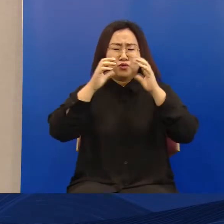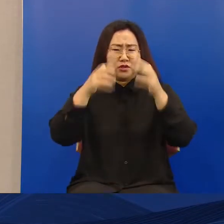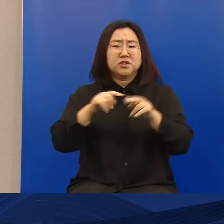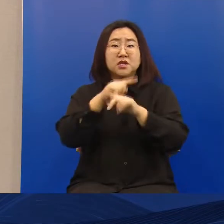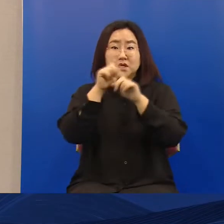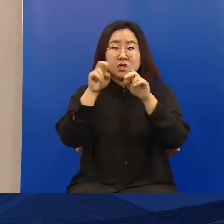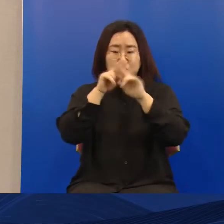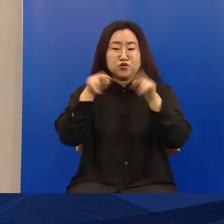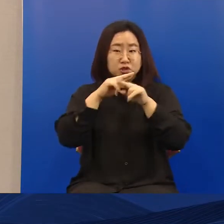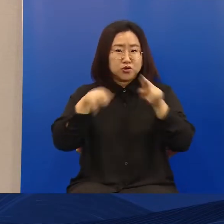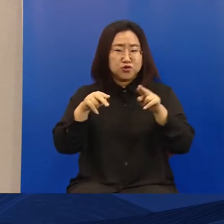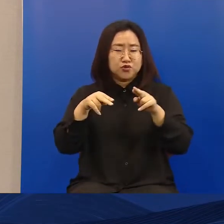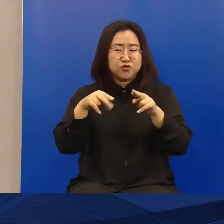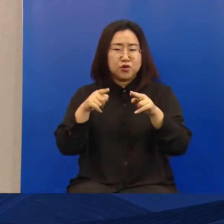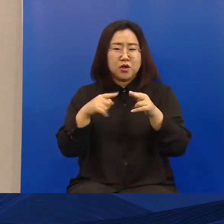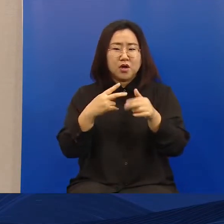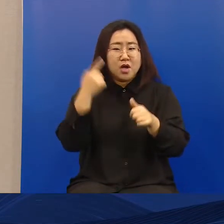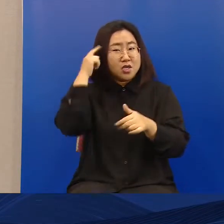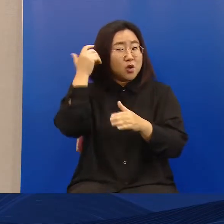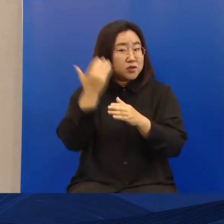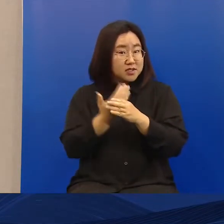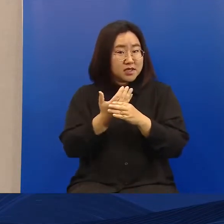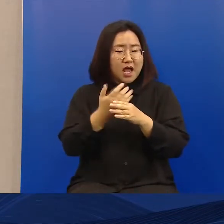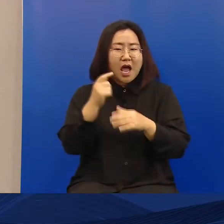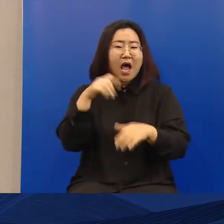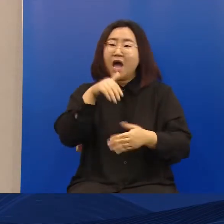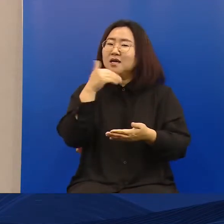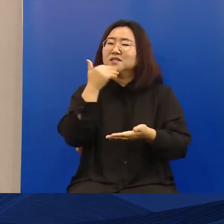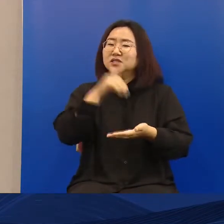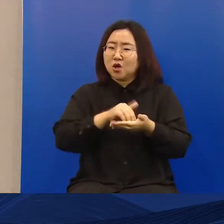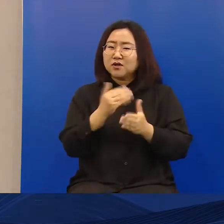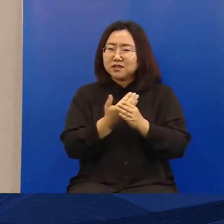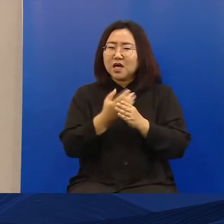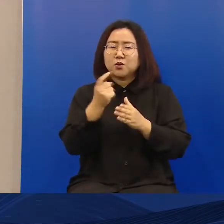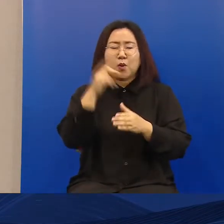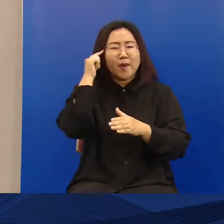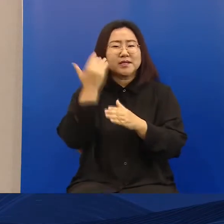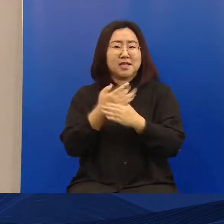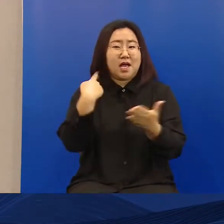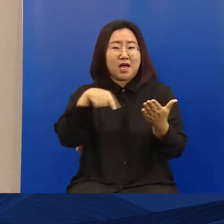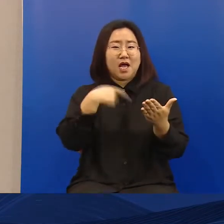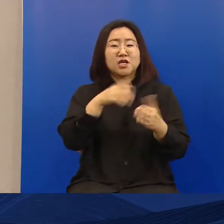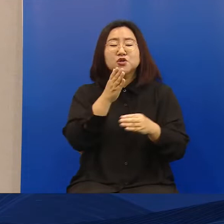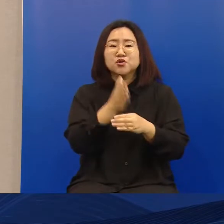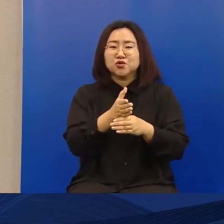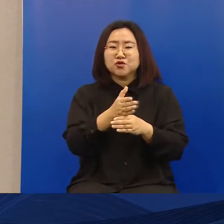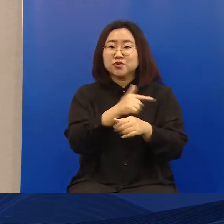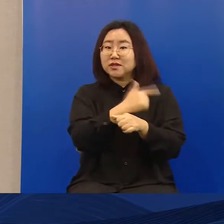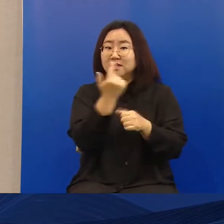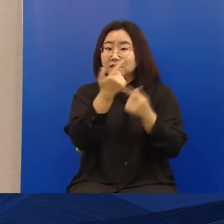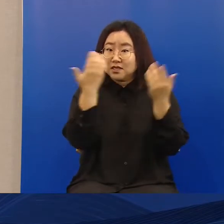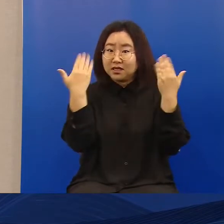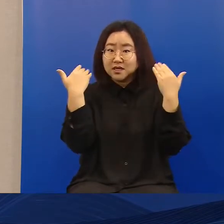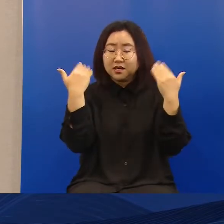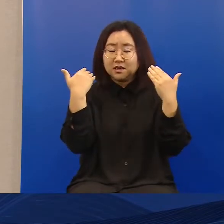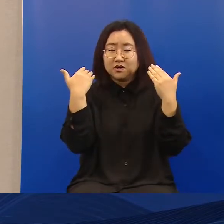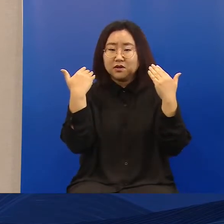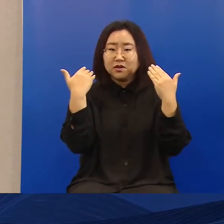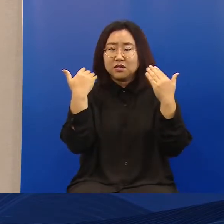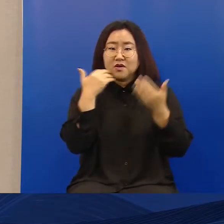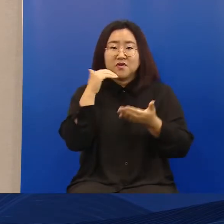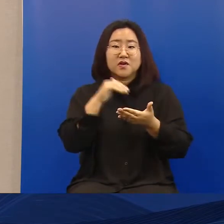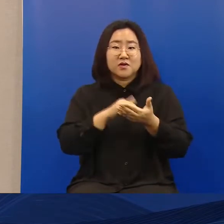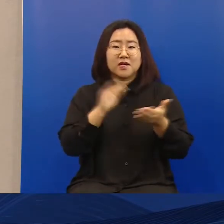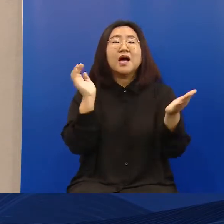국제수호통역학과 석사 과정에서 또 박사 과정에서 강의를 하고 계시고요. 나사렛대학교에서